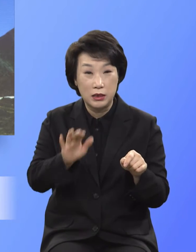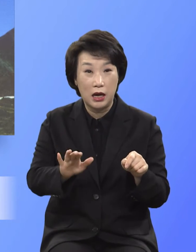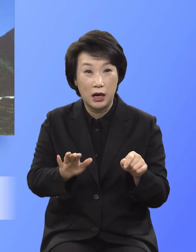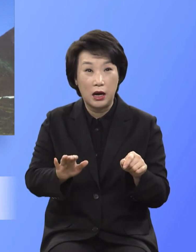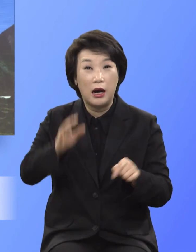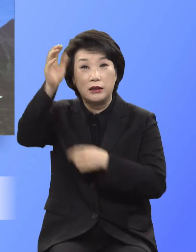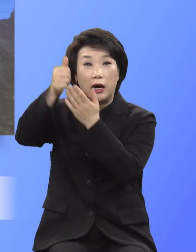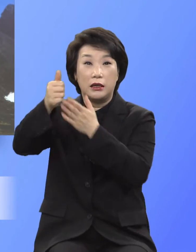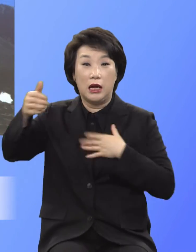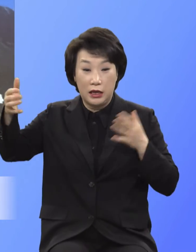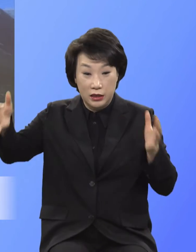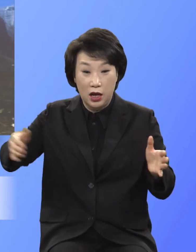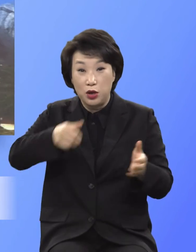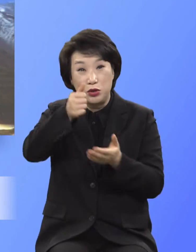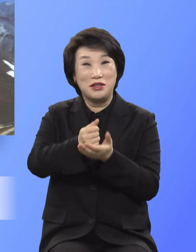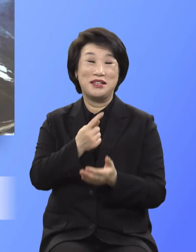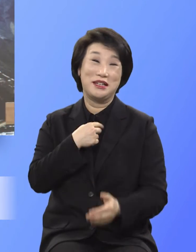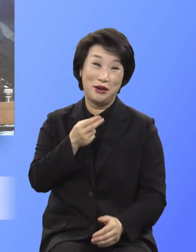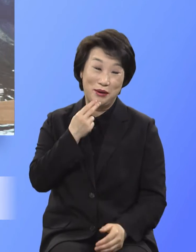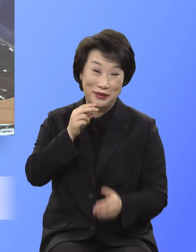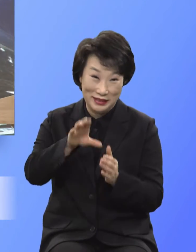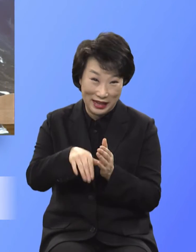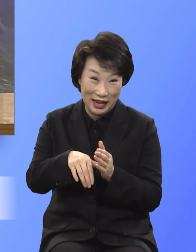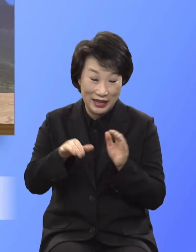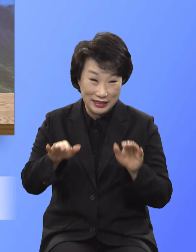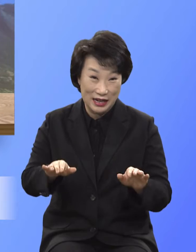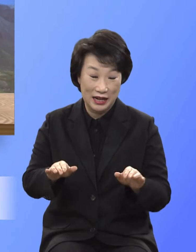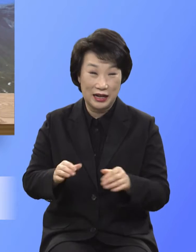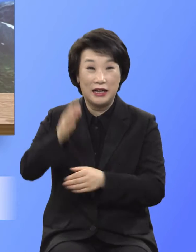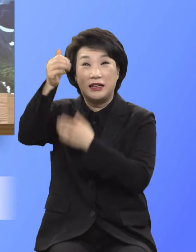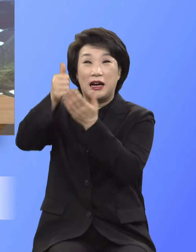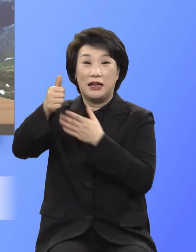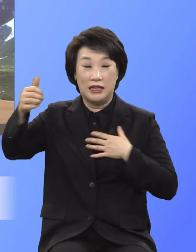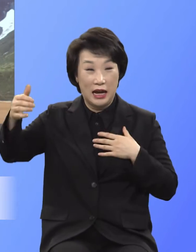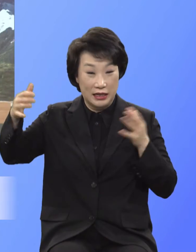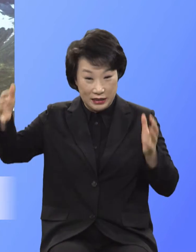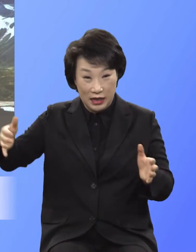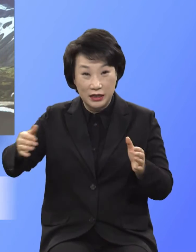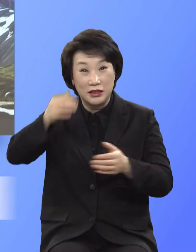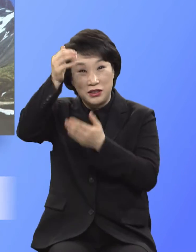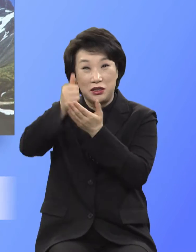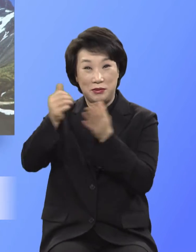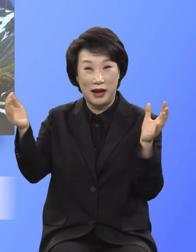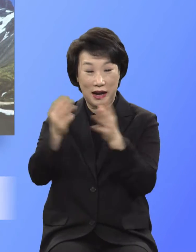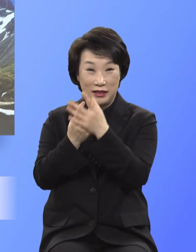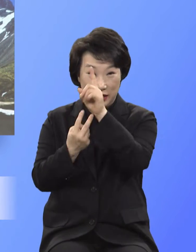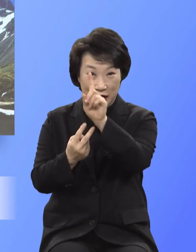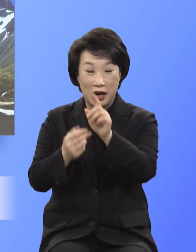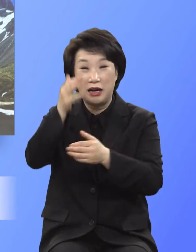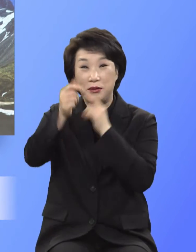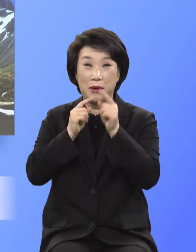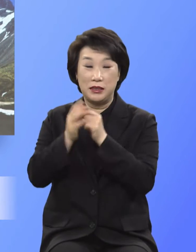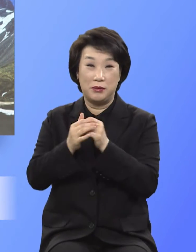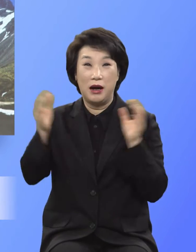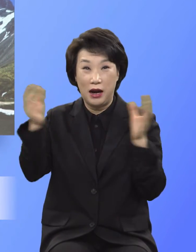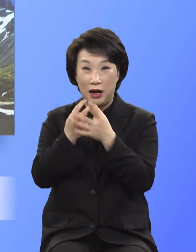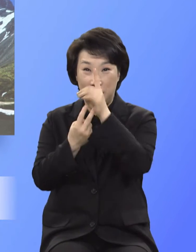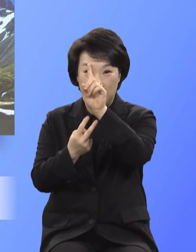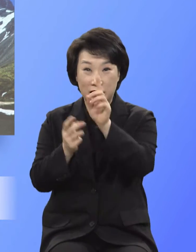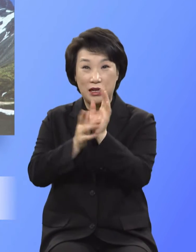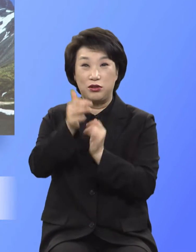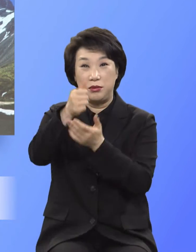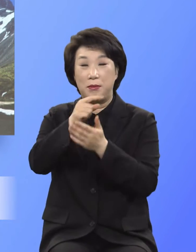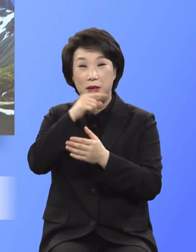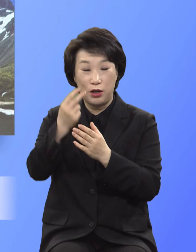사이, 하나님과 나와 성령으로 하나 되어 말씀으로 하나 되어 피의 구원으로 하나